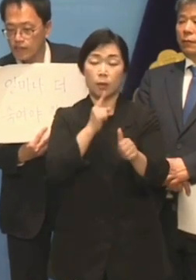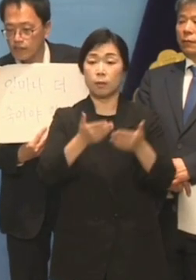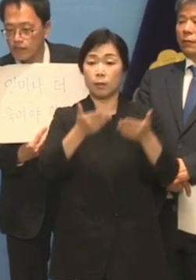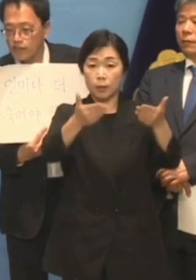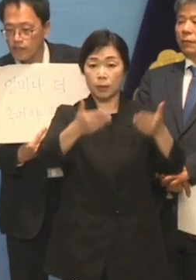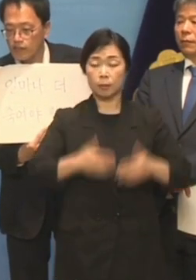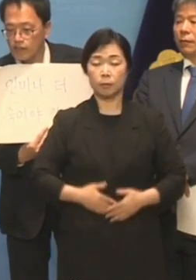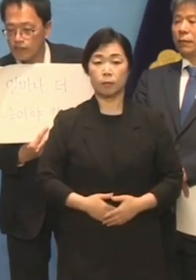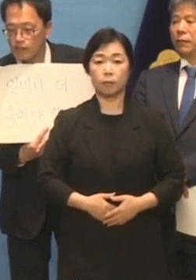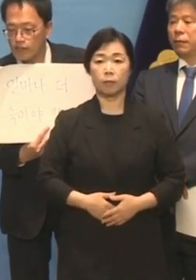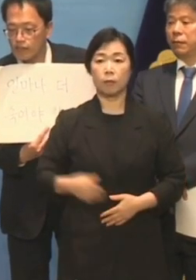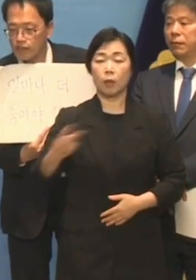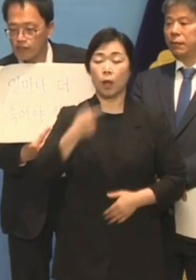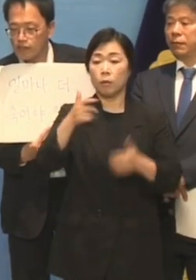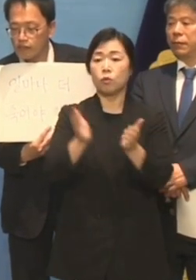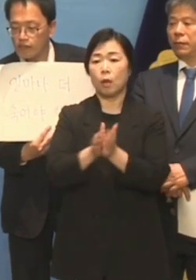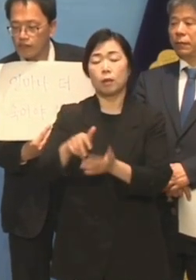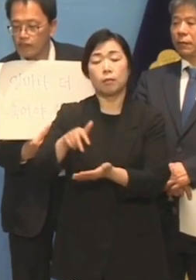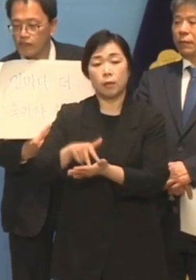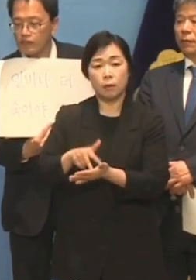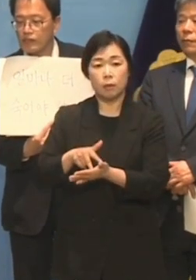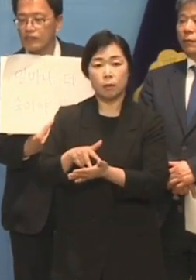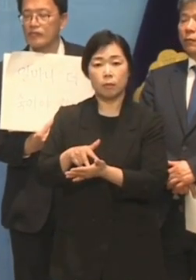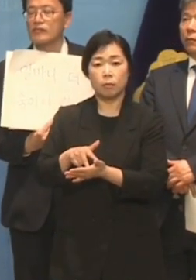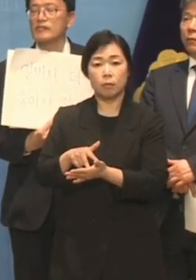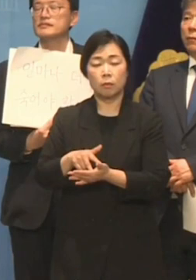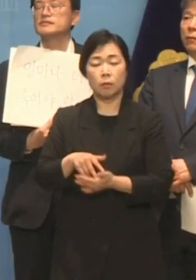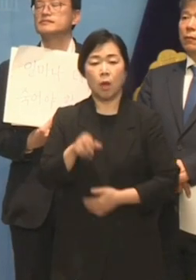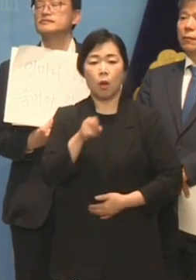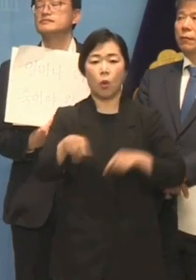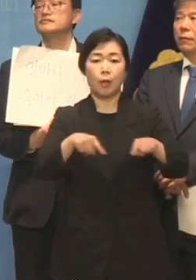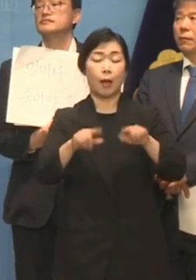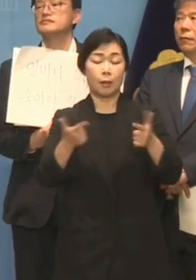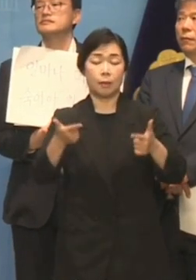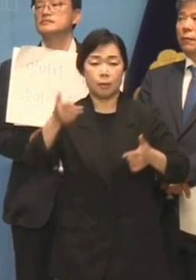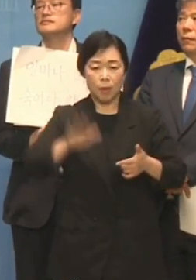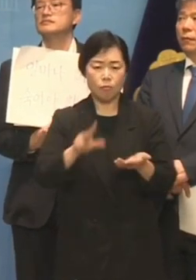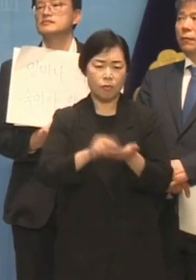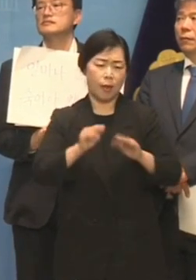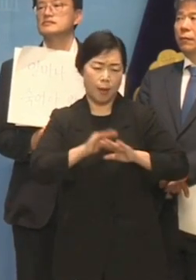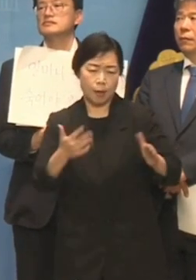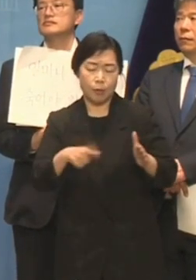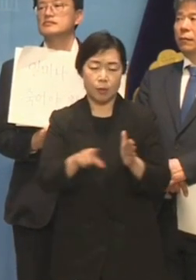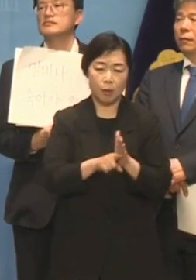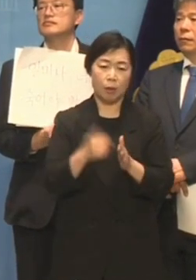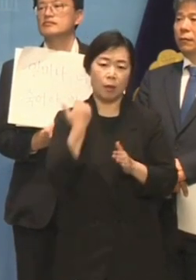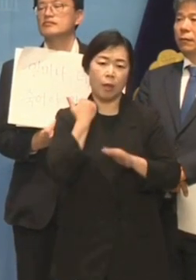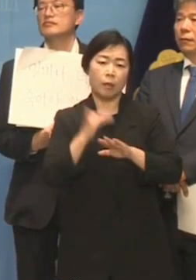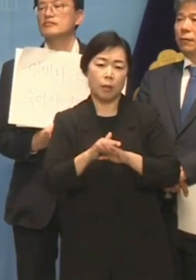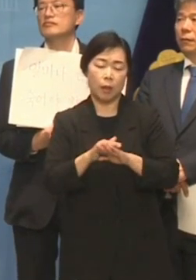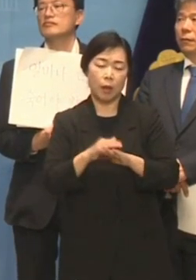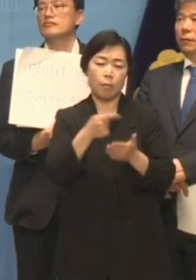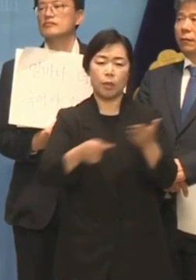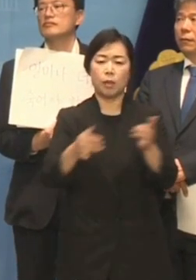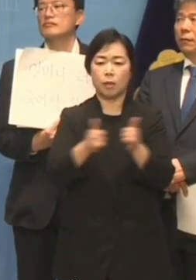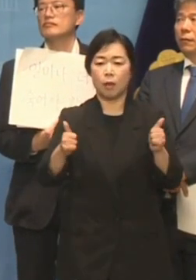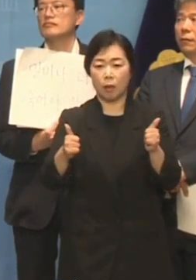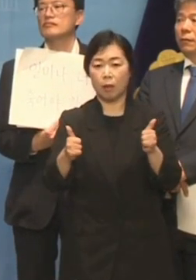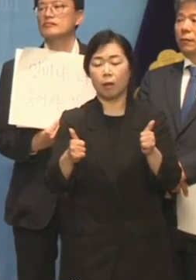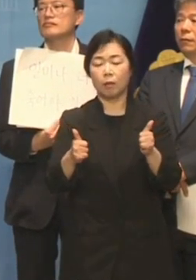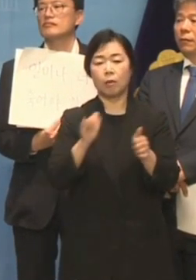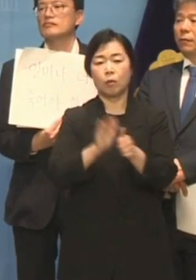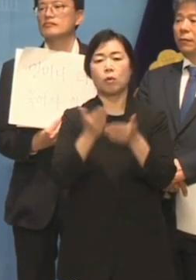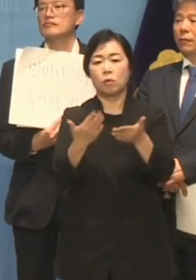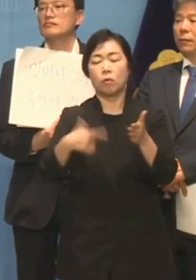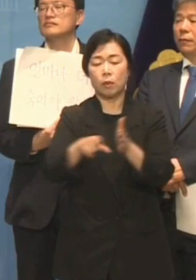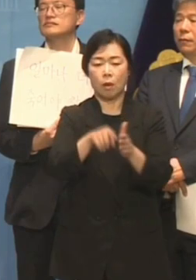하고요. 끝으로 더불어민주당은 여당은 아니지만 이 문제를 풀기 위해 세입자 옆에 서기 위한 센터를 만들려고